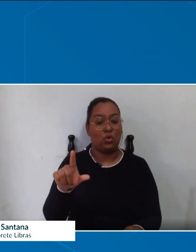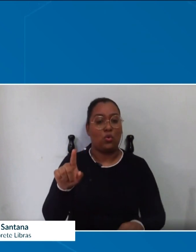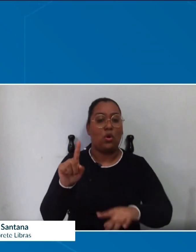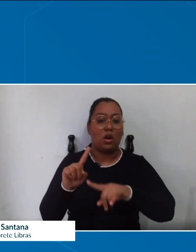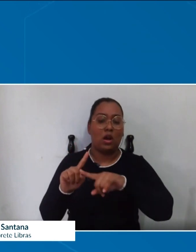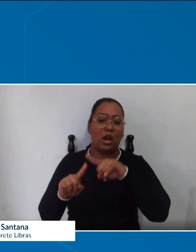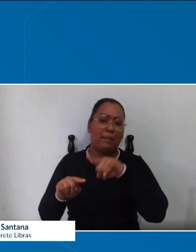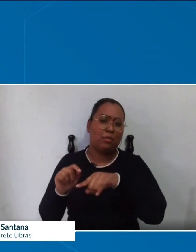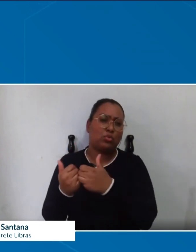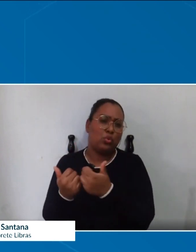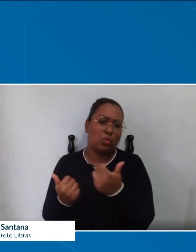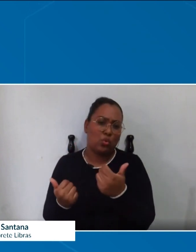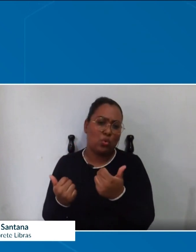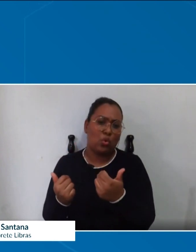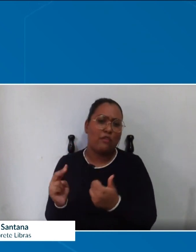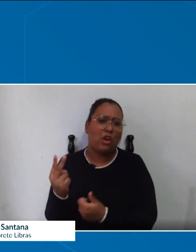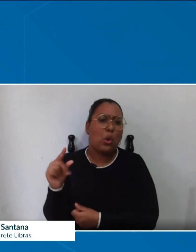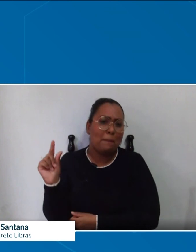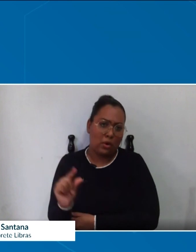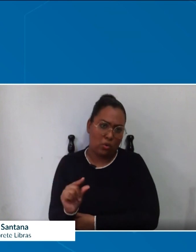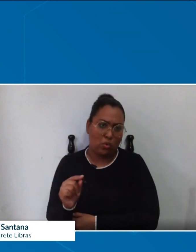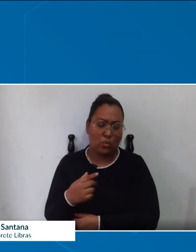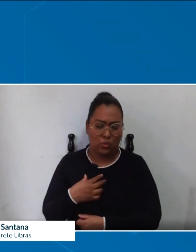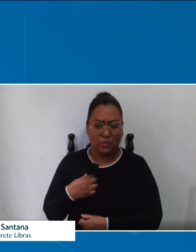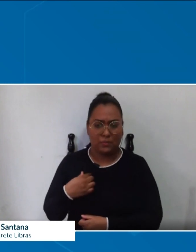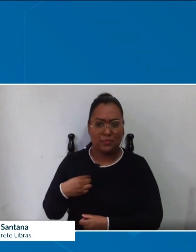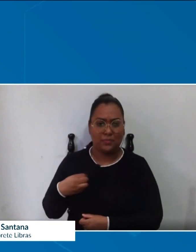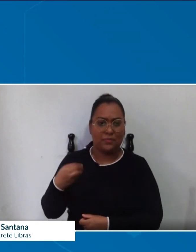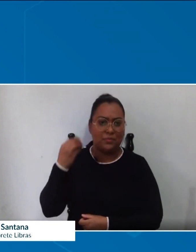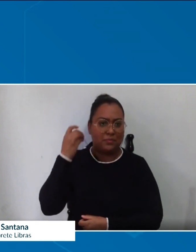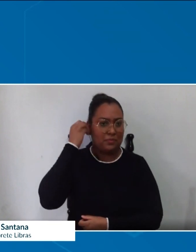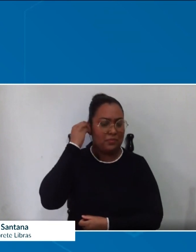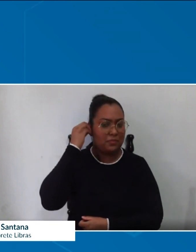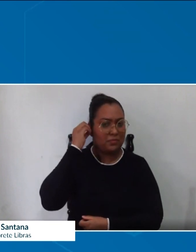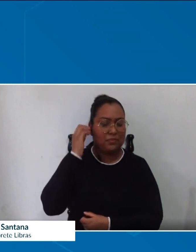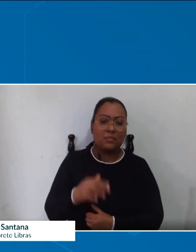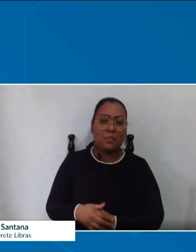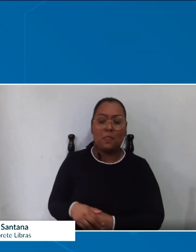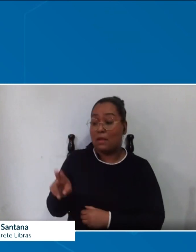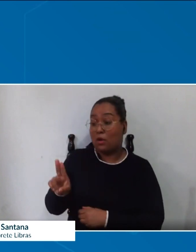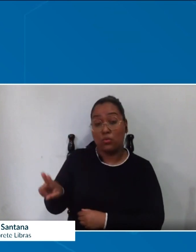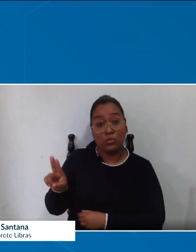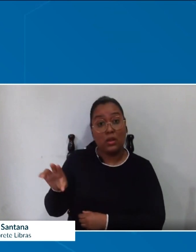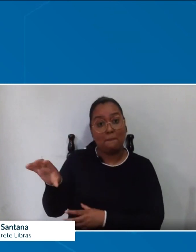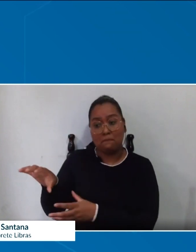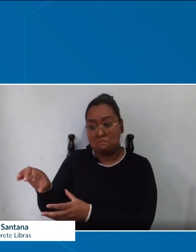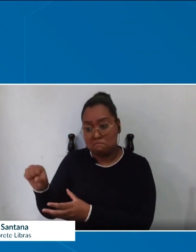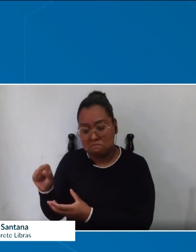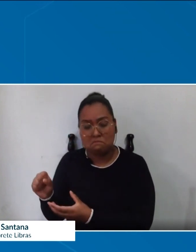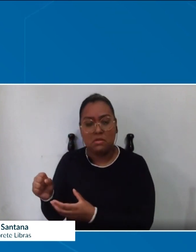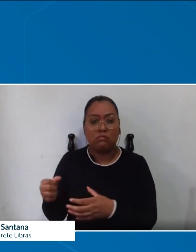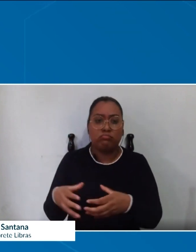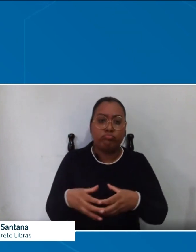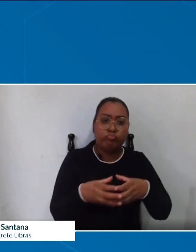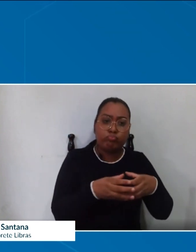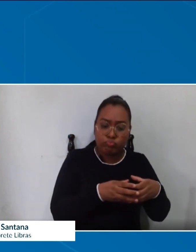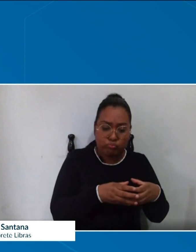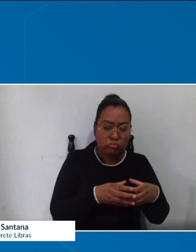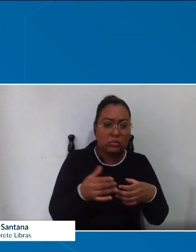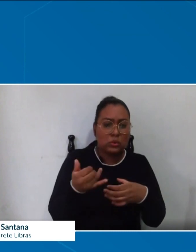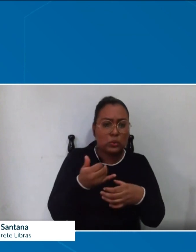um coproduto de valor menor da produção de biodiesel, e estamos trabalhando no sentido de produzir